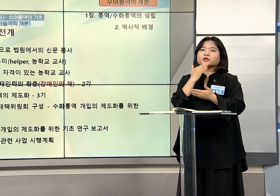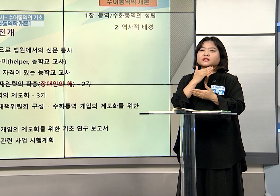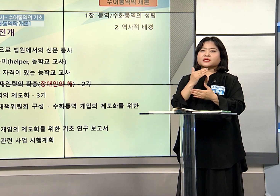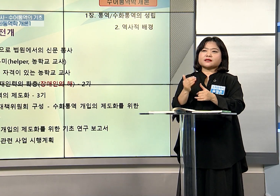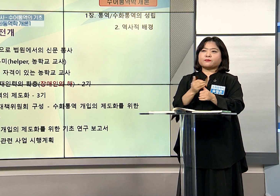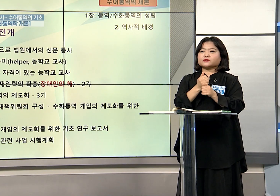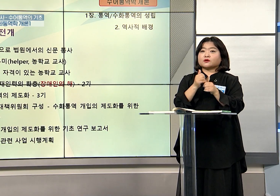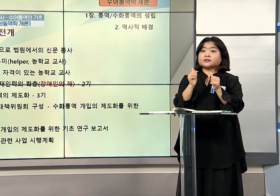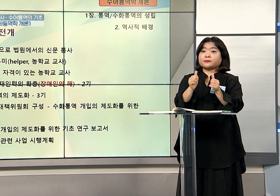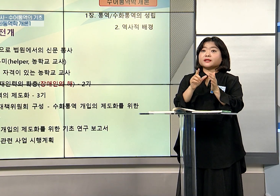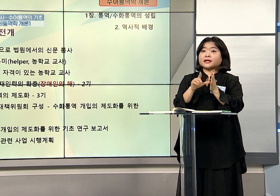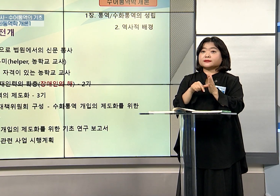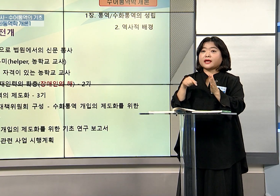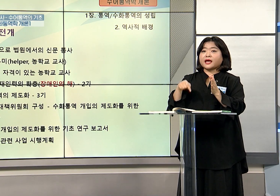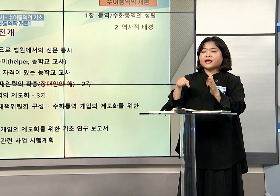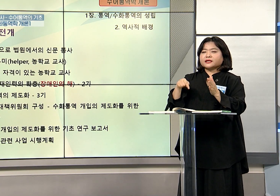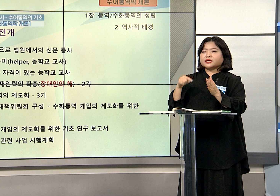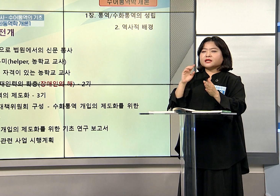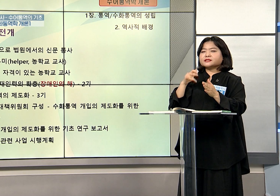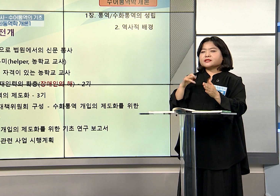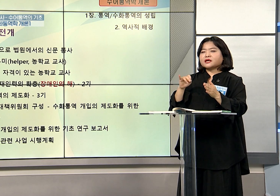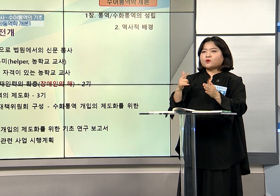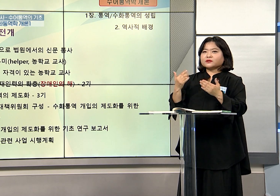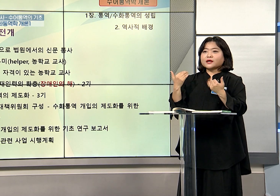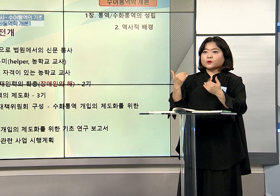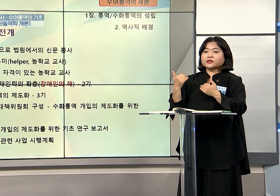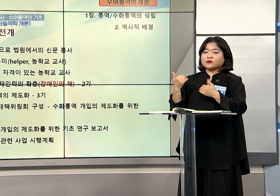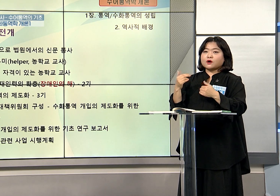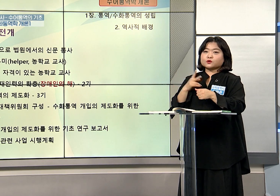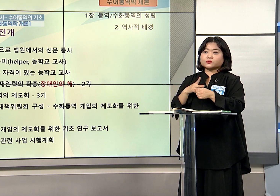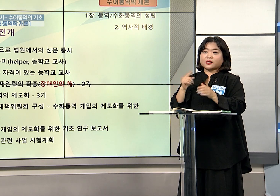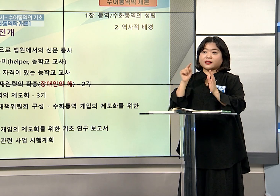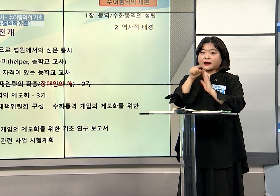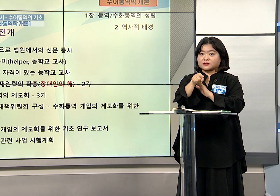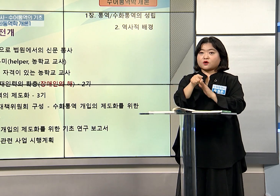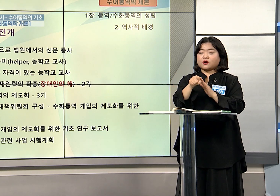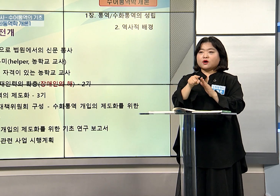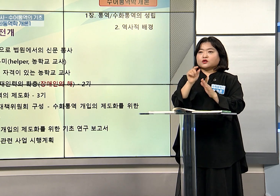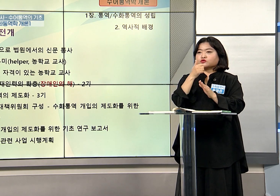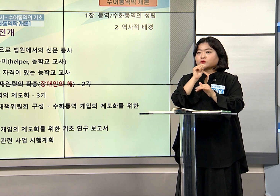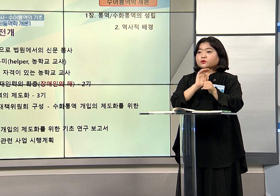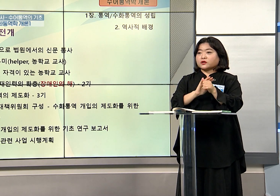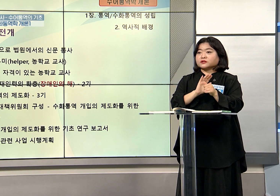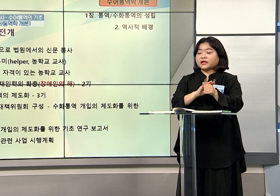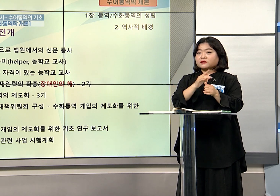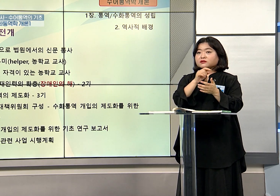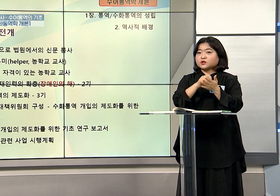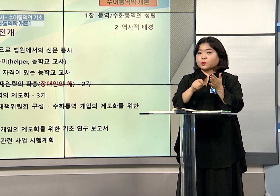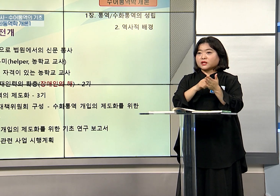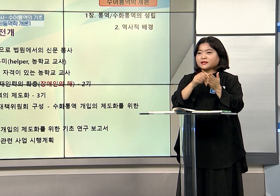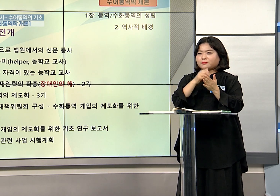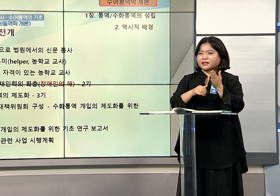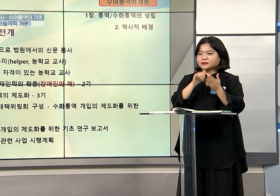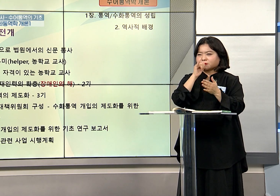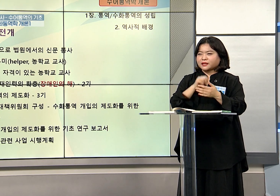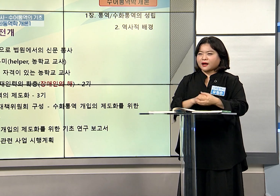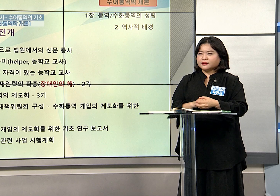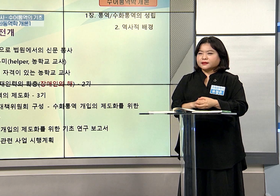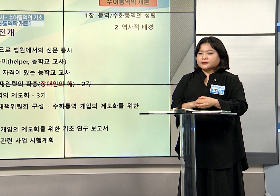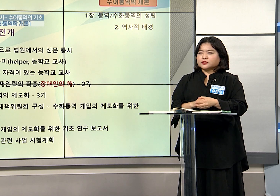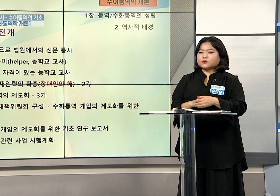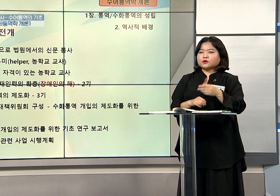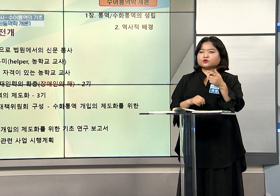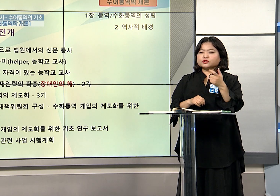한 농인이 잡혀서 재판을 할 때 이 재생원 학교에서 교사가 나가서 수화 통역을 했던 기록이 남아